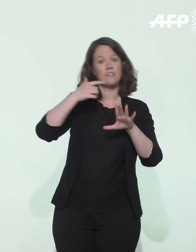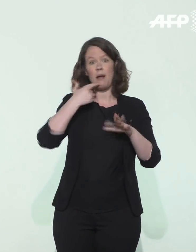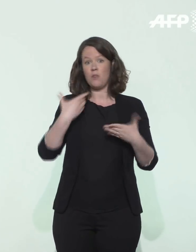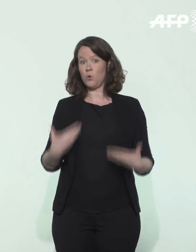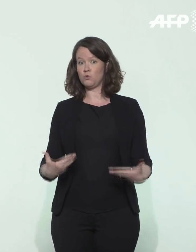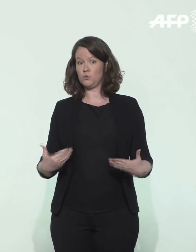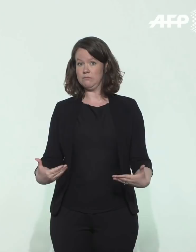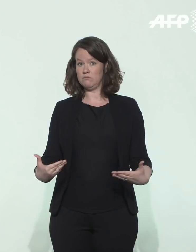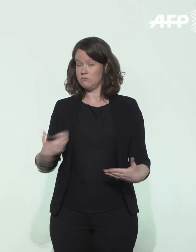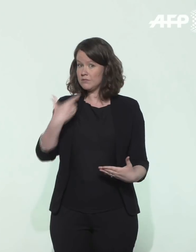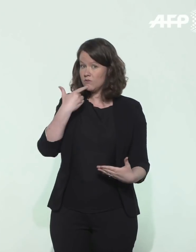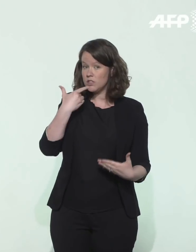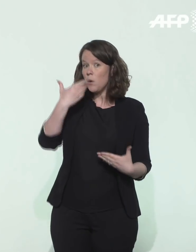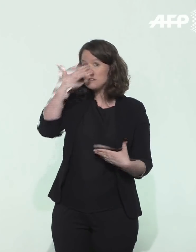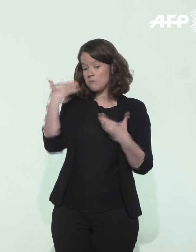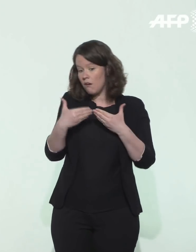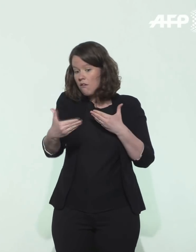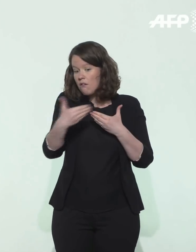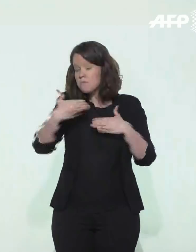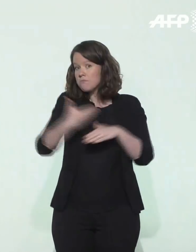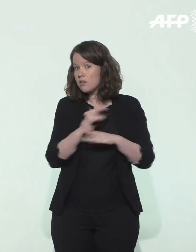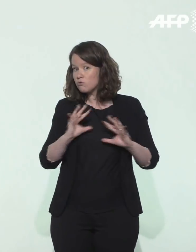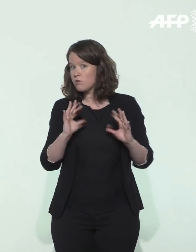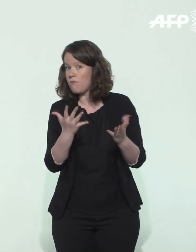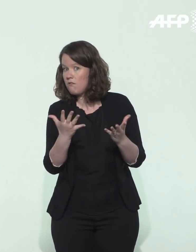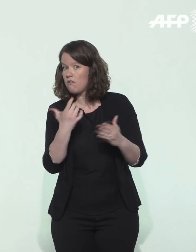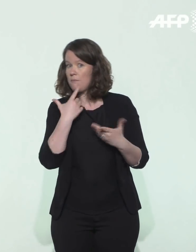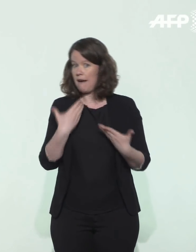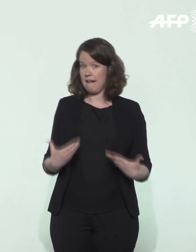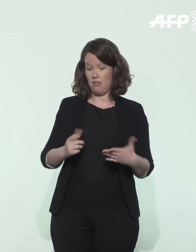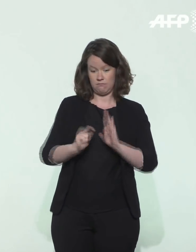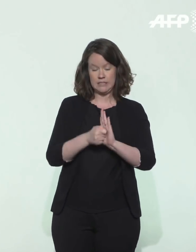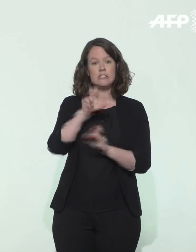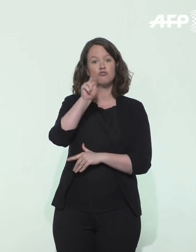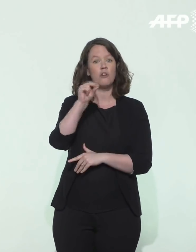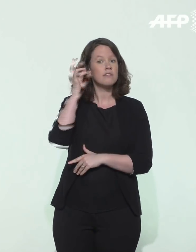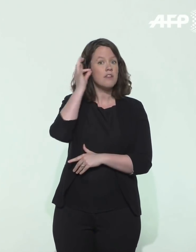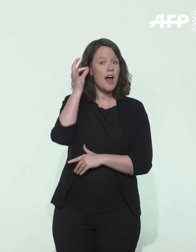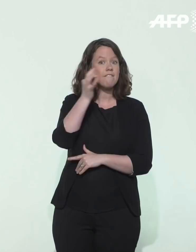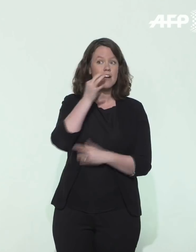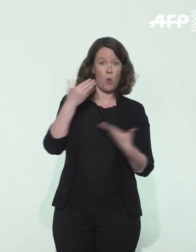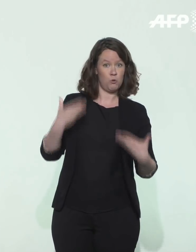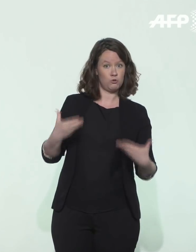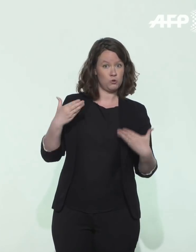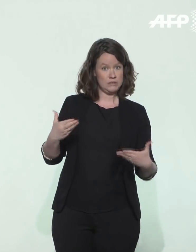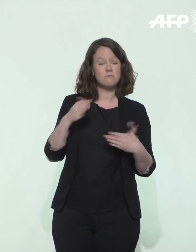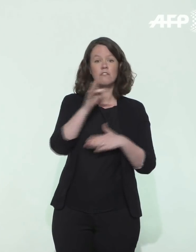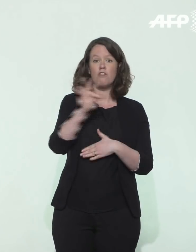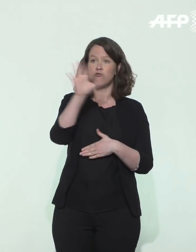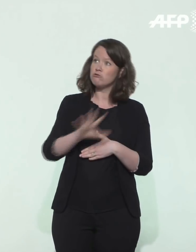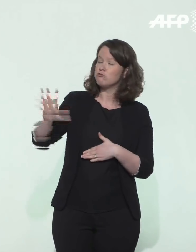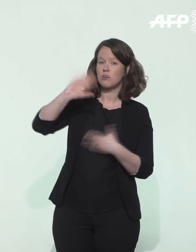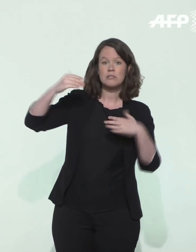ce soir, c'est-à-dire qu'elles concernent la situation dans notre pays au 30 avril. Vous allez voir qu'elles sont le reflet de